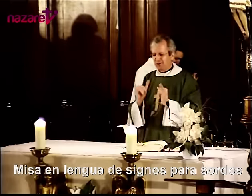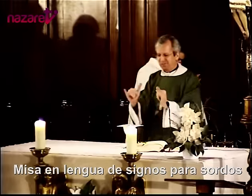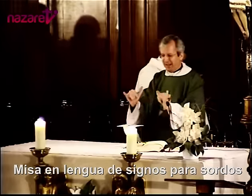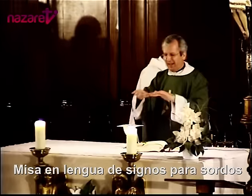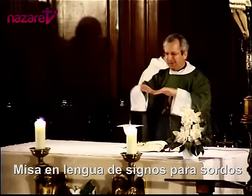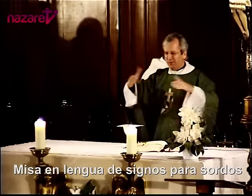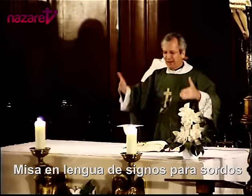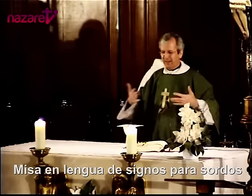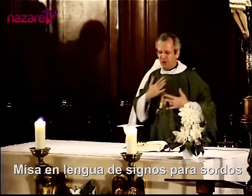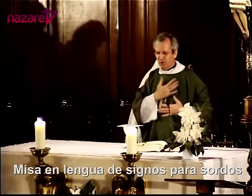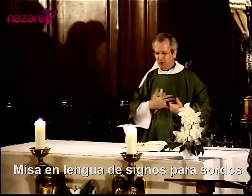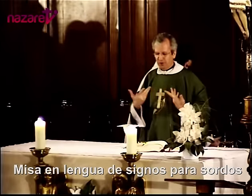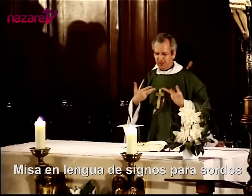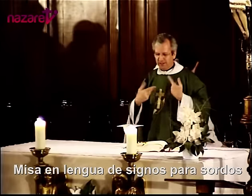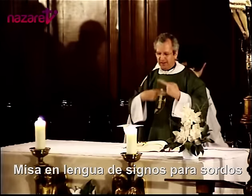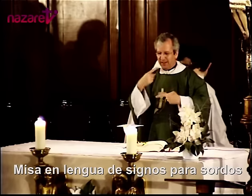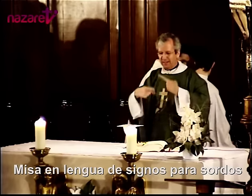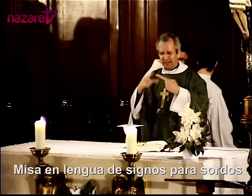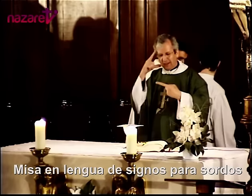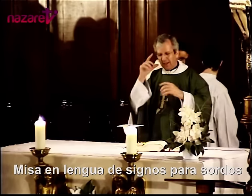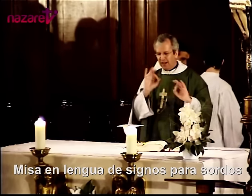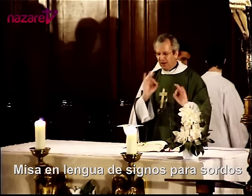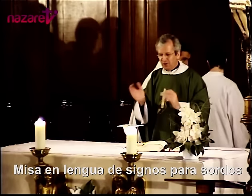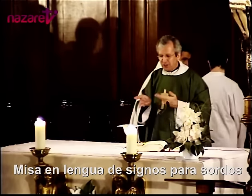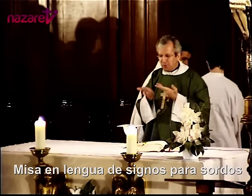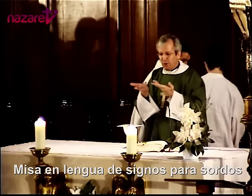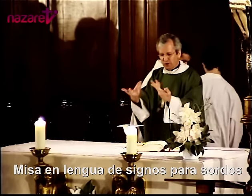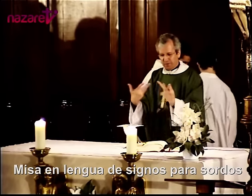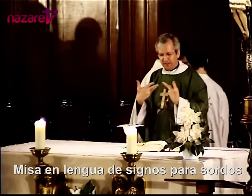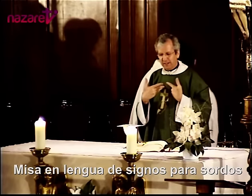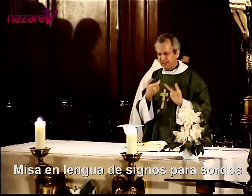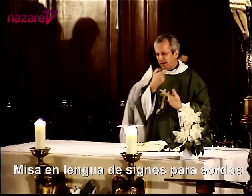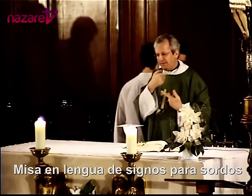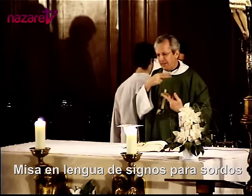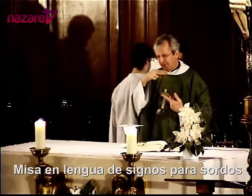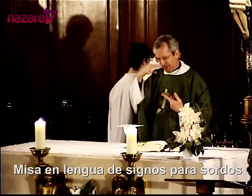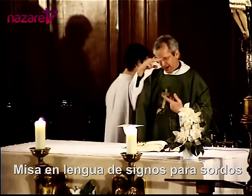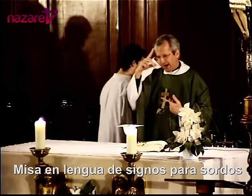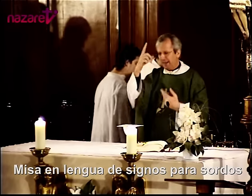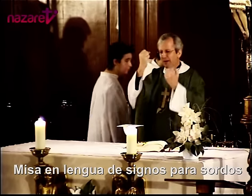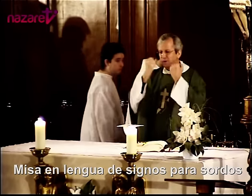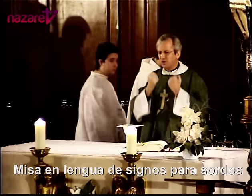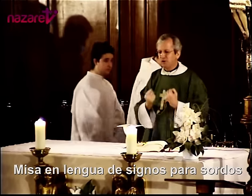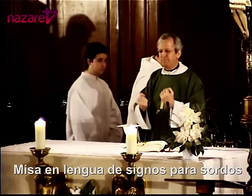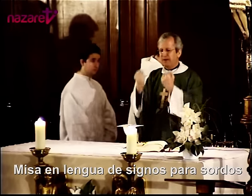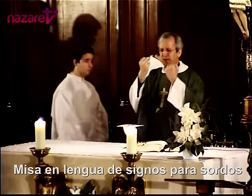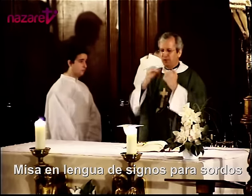para que llevando al altar los gozos y las fatigas de cada día nos dispongamos a ofrecer este sacrificio agradable a Dios Padre